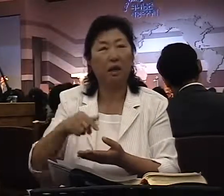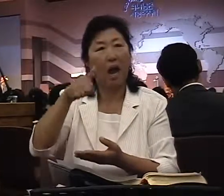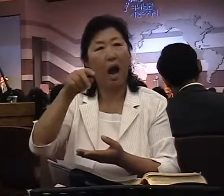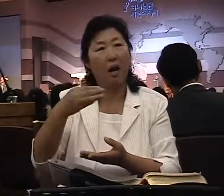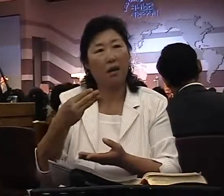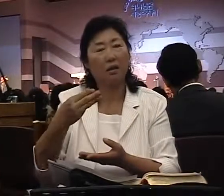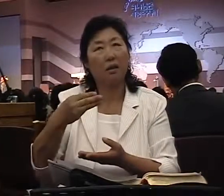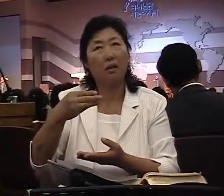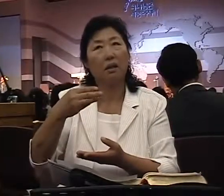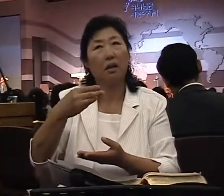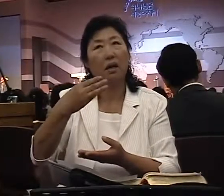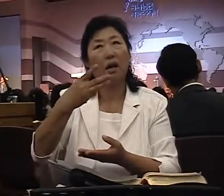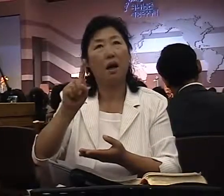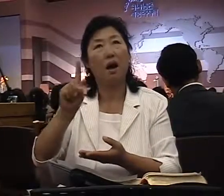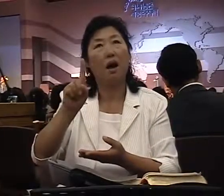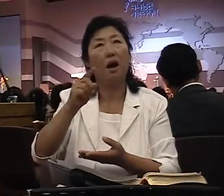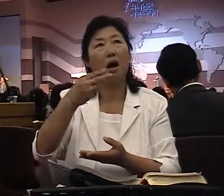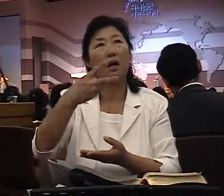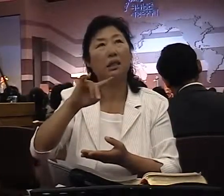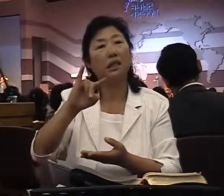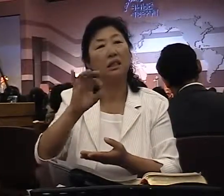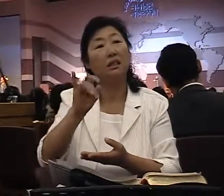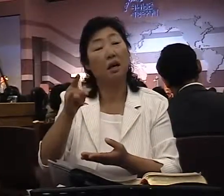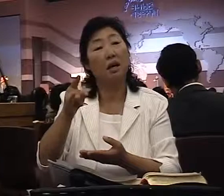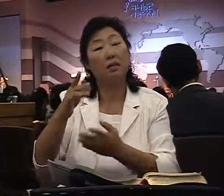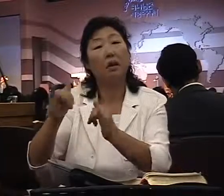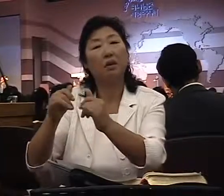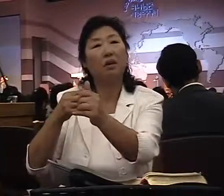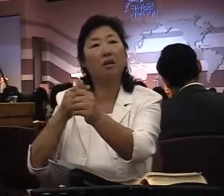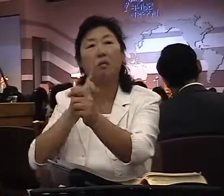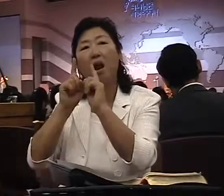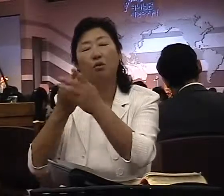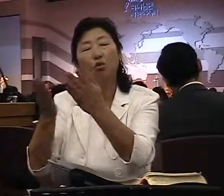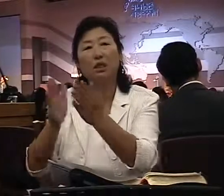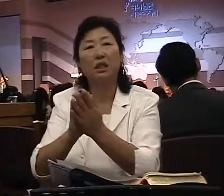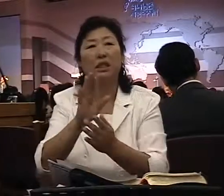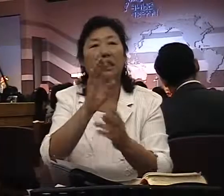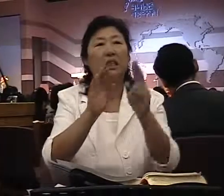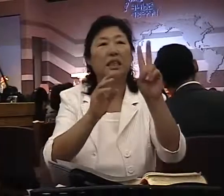숭배와 술수하는가? 여러분 그 이단에 빠지는 그 성도들 가끔